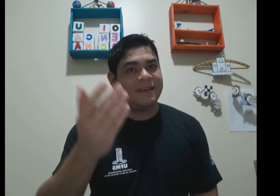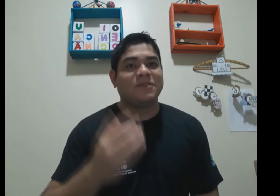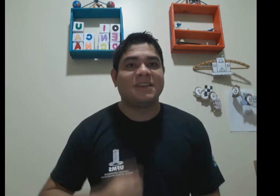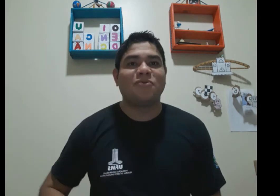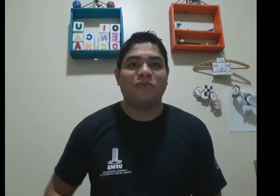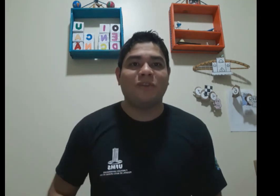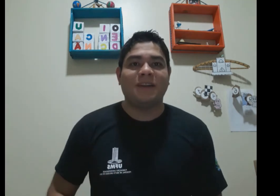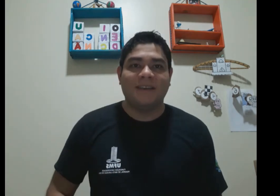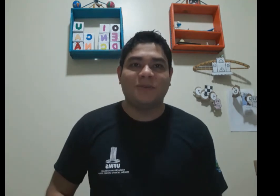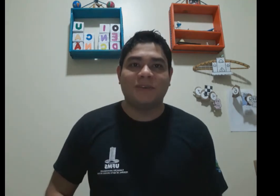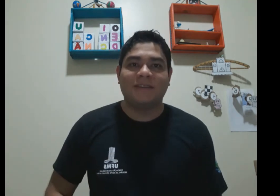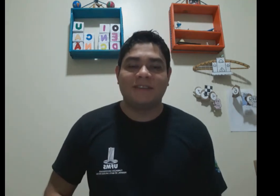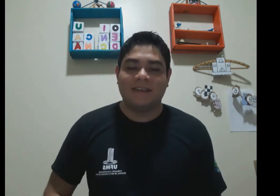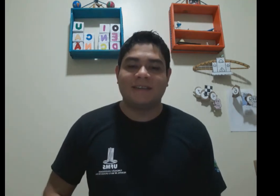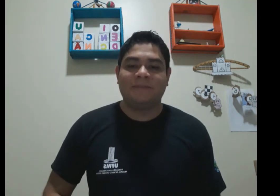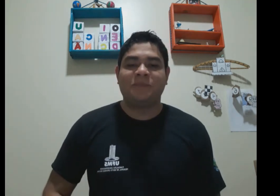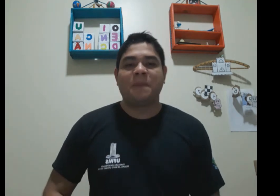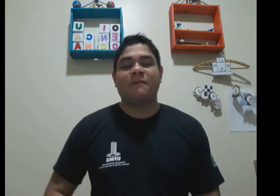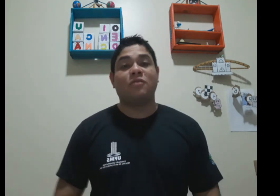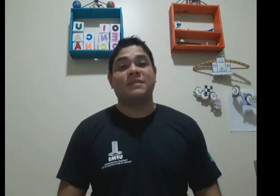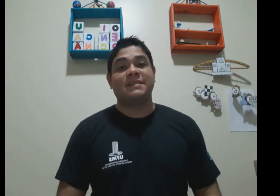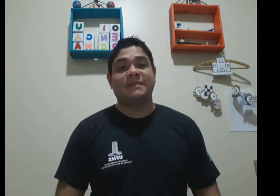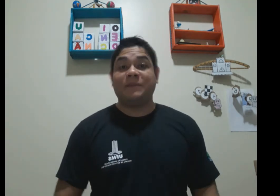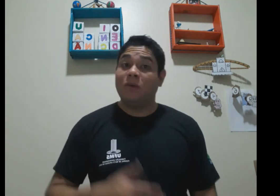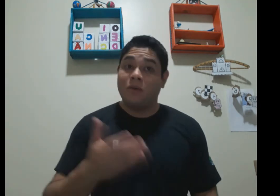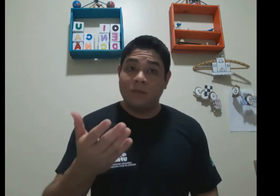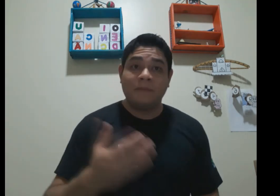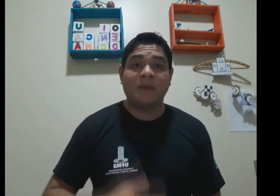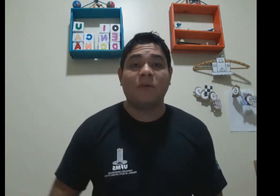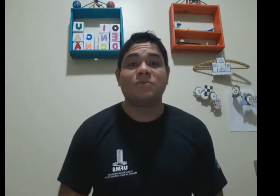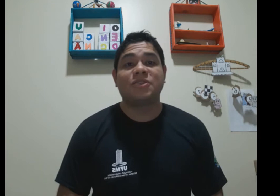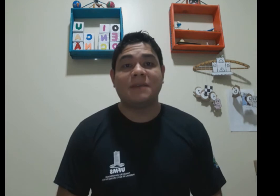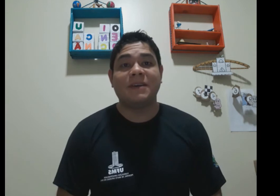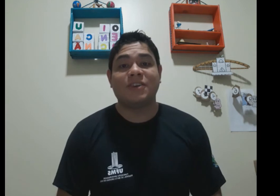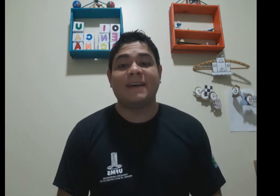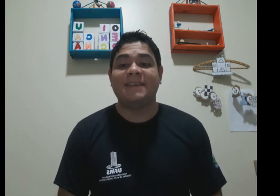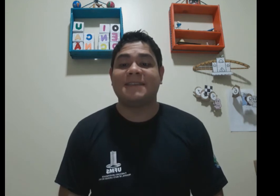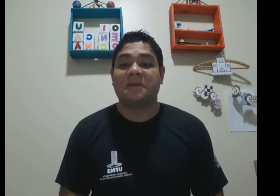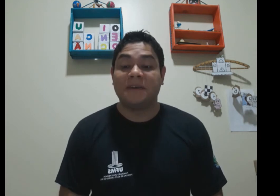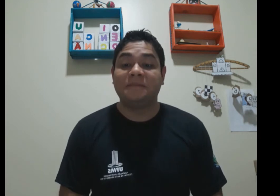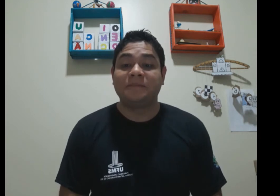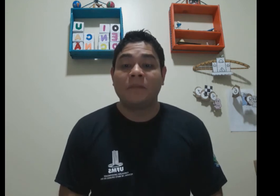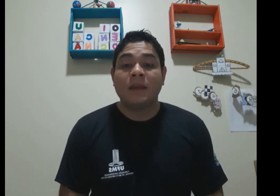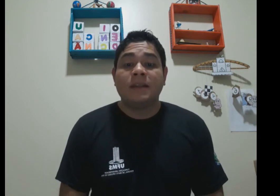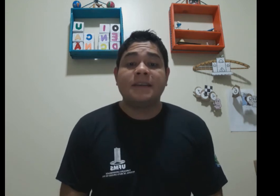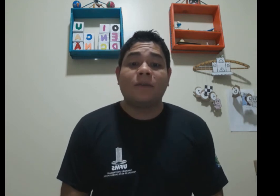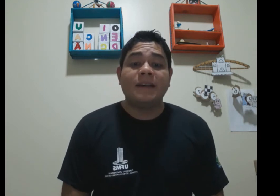vocês vão conferir na leitura que vocês vão fazer. Ou alguns também já realizaram, né? Na sequência,